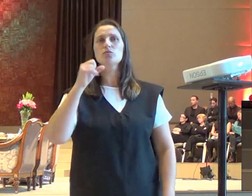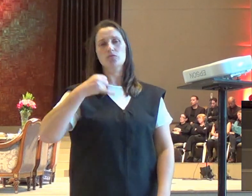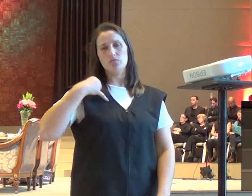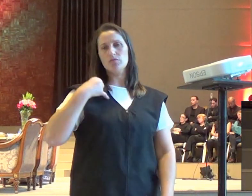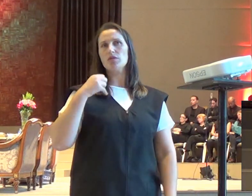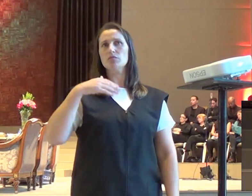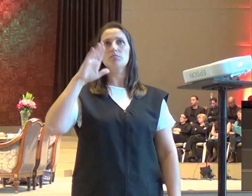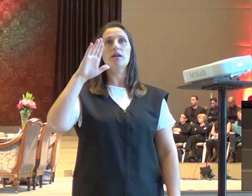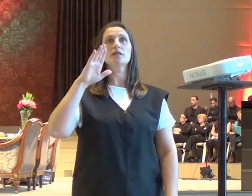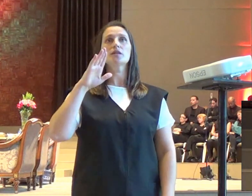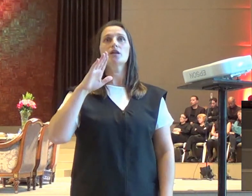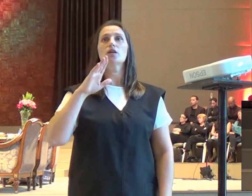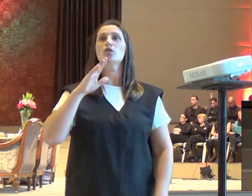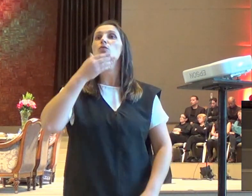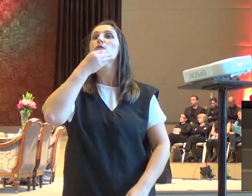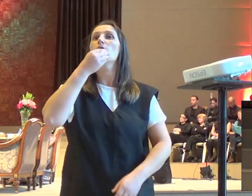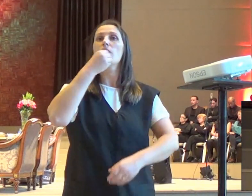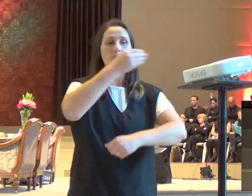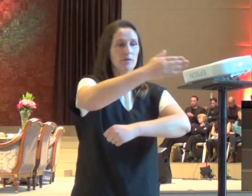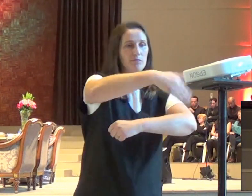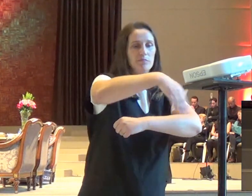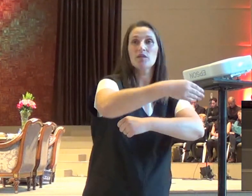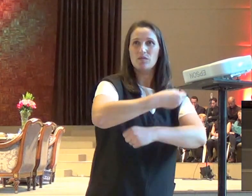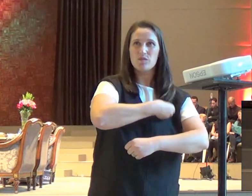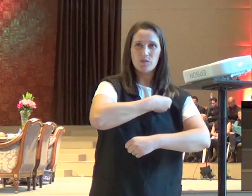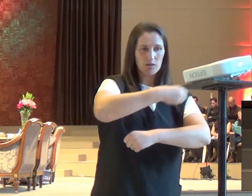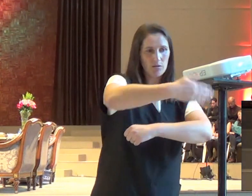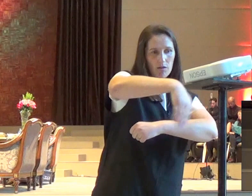queimam um morador de rua vivo